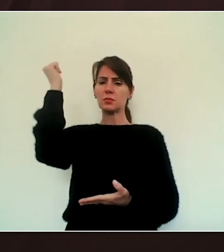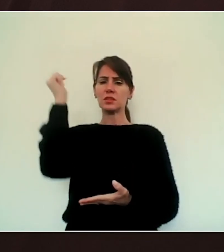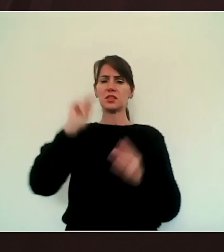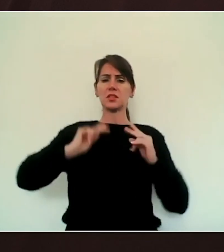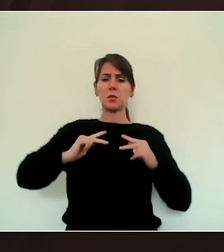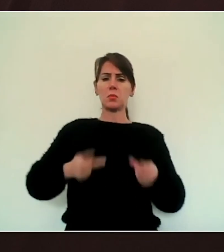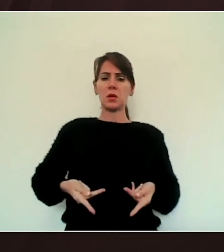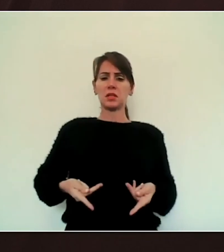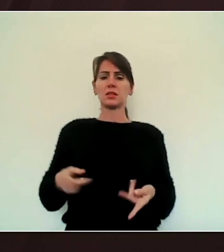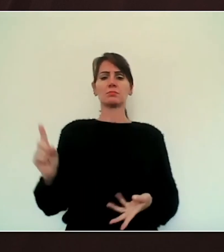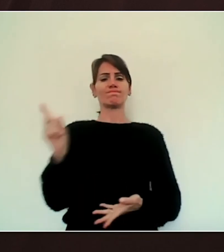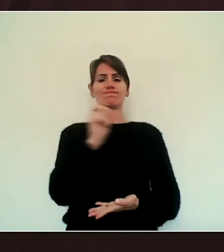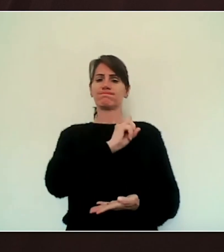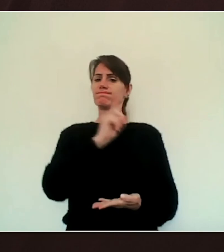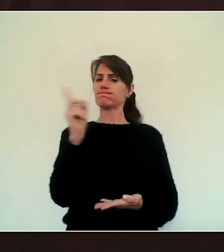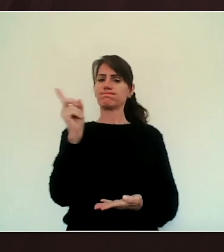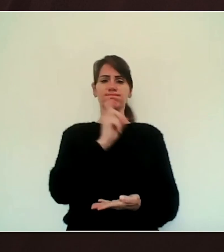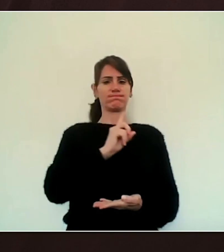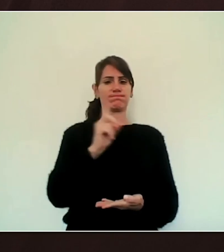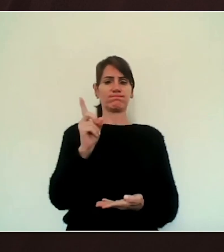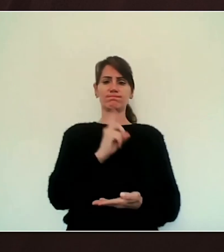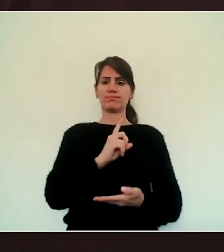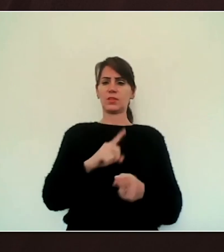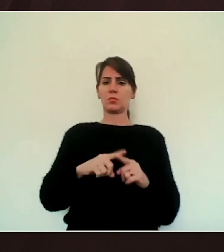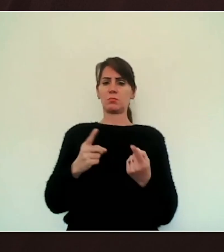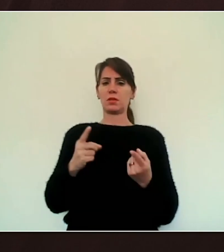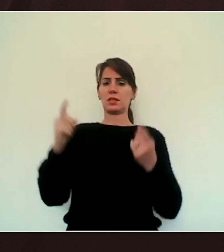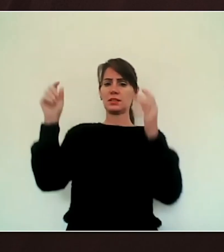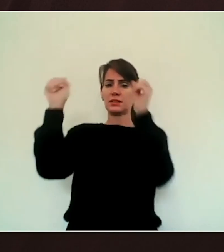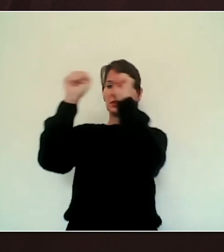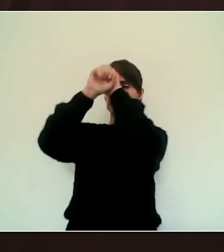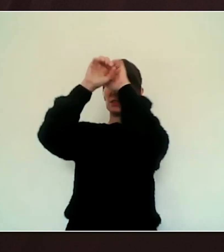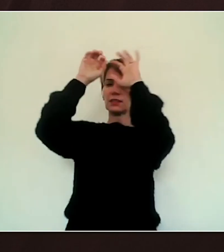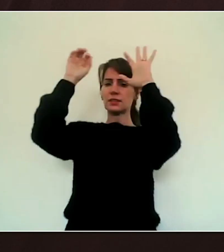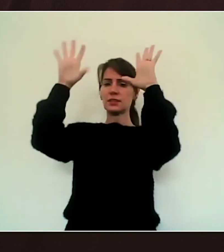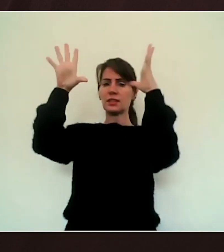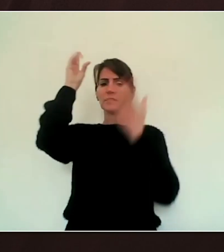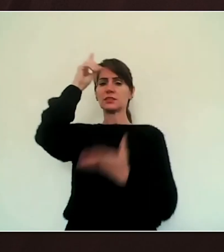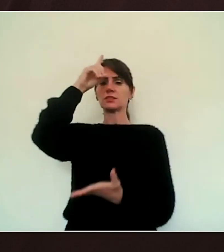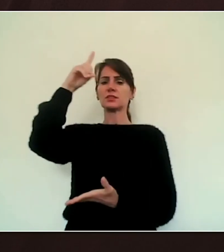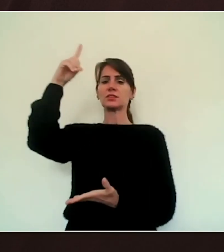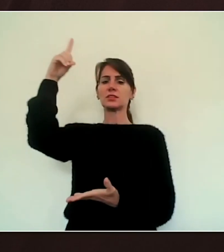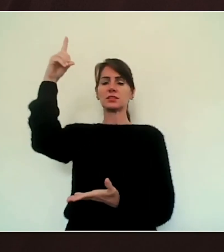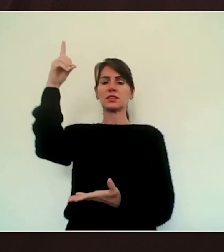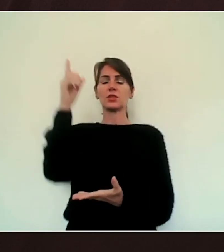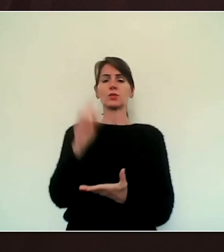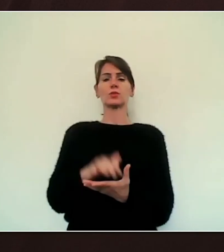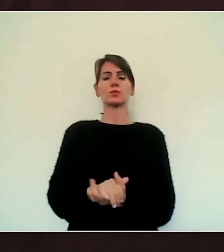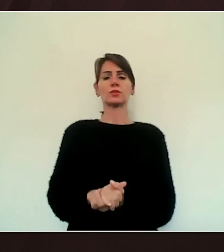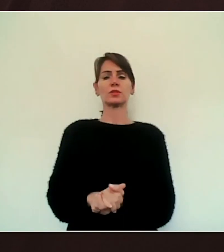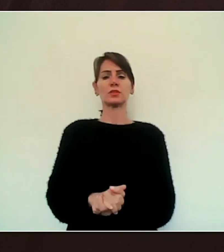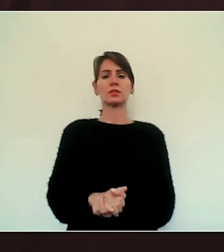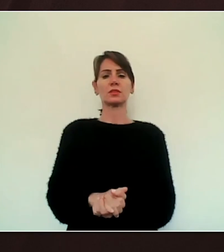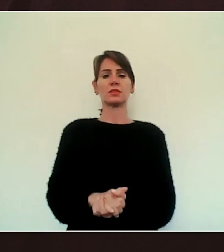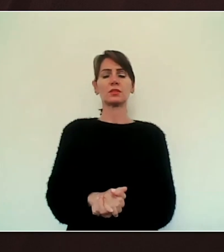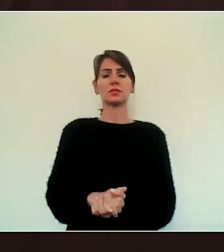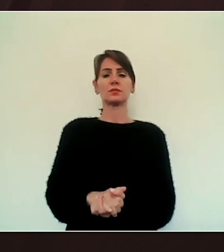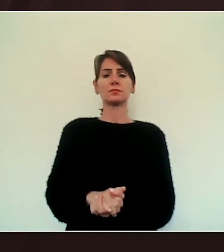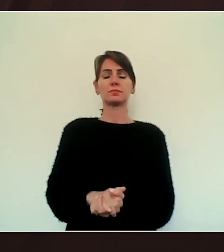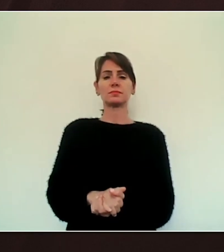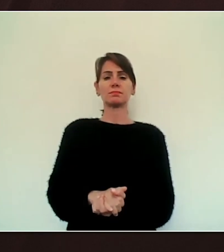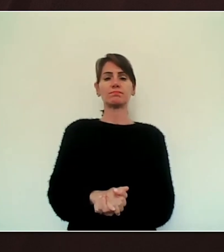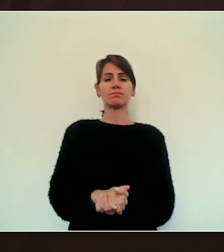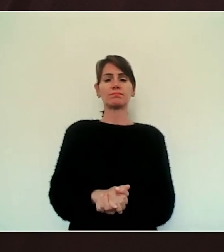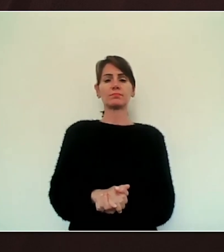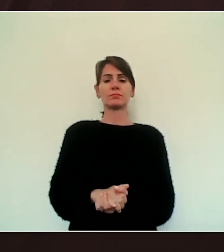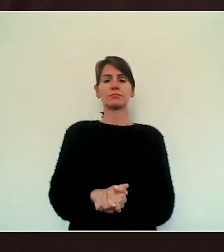sabedoria humana, mas da graça divina, temos vivido no mundo e mais especialmente para convosco. Isso está na sua